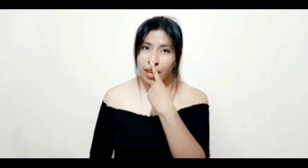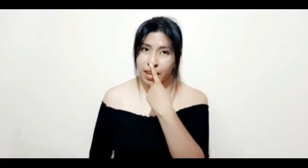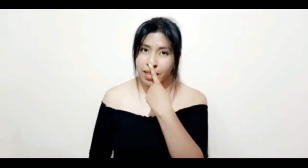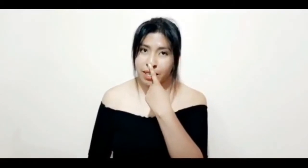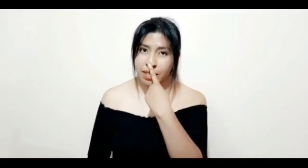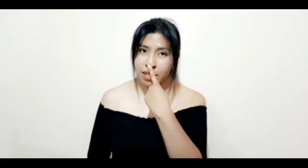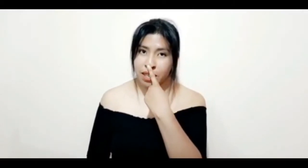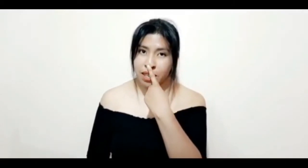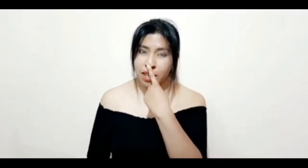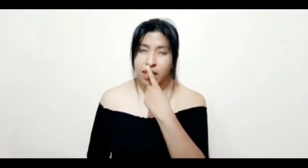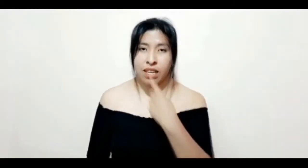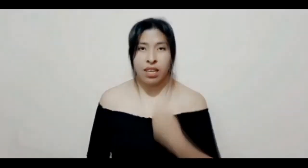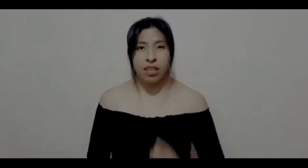nariz.